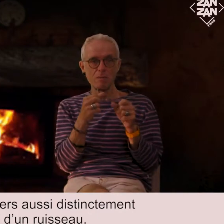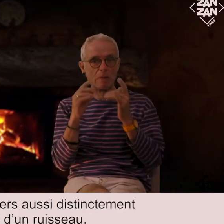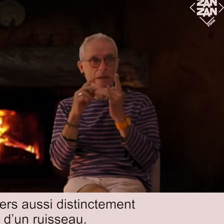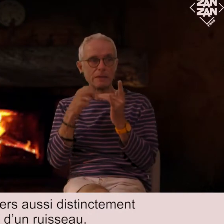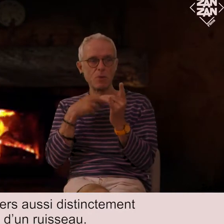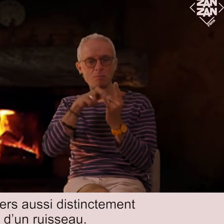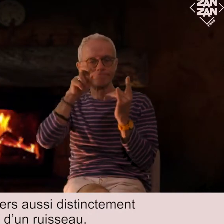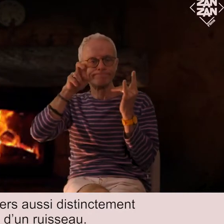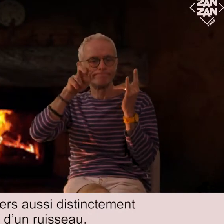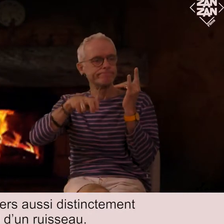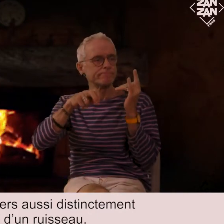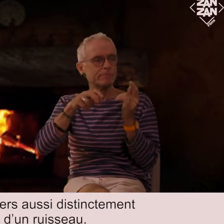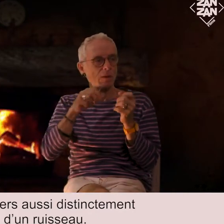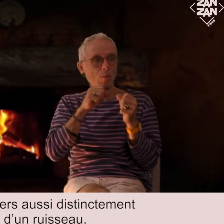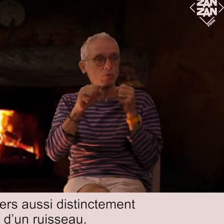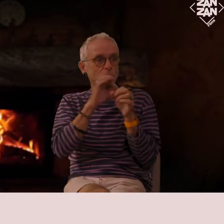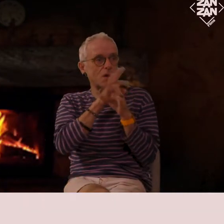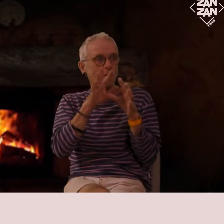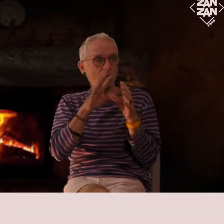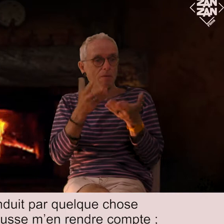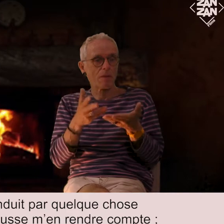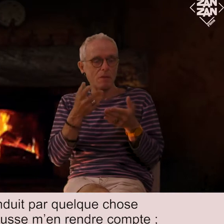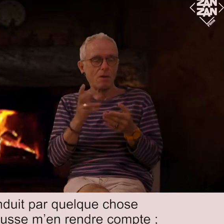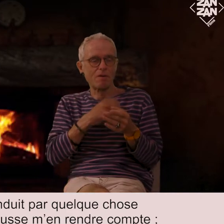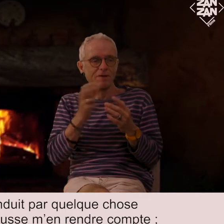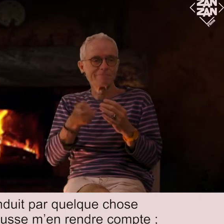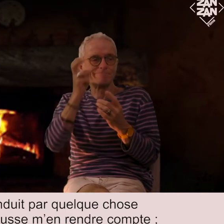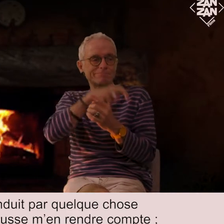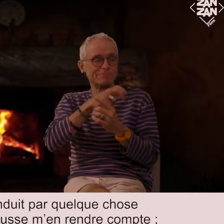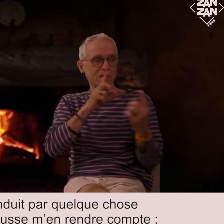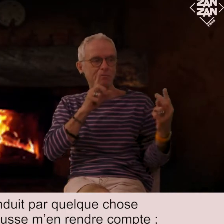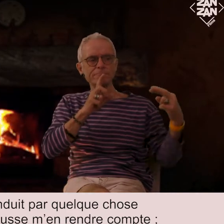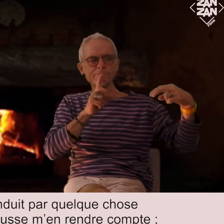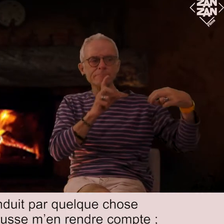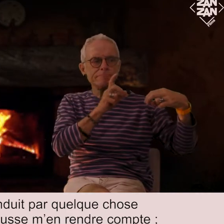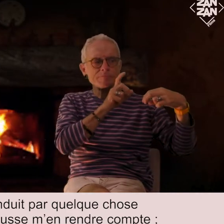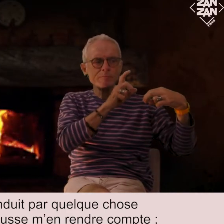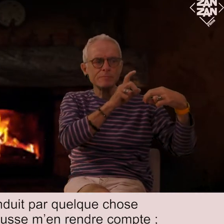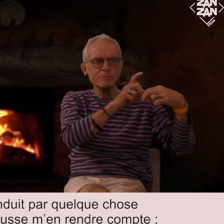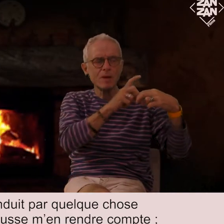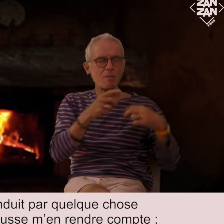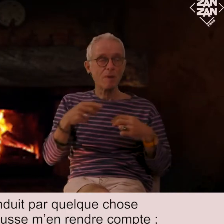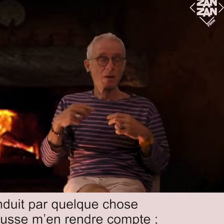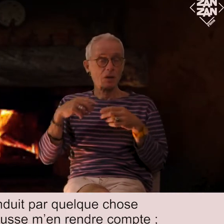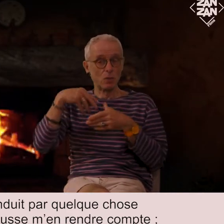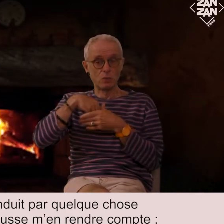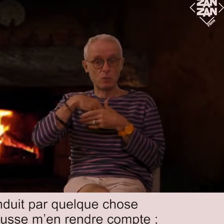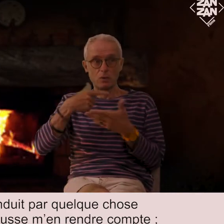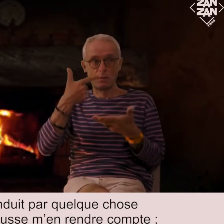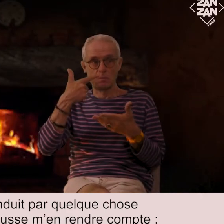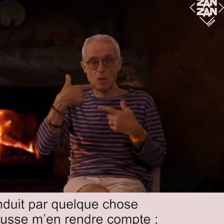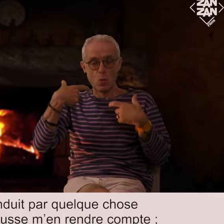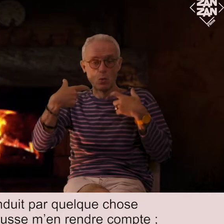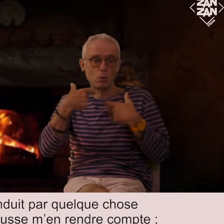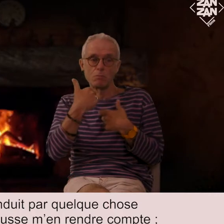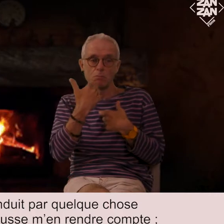lit d'où jusque là je n'avais pu bouger et je me dirigeais vers elle conduit par quelque chose qui agissait en moi sans que je